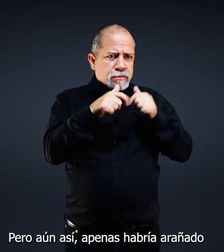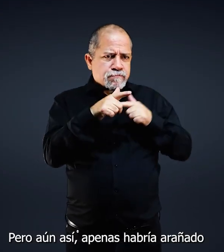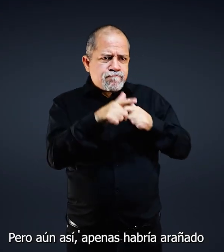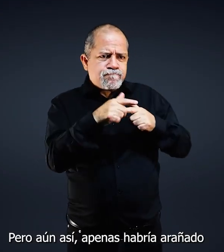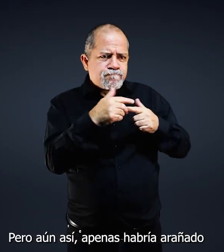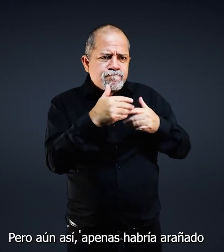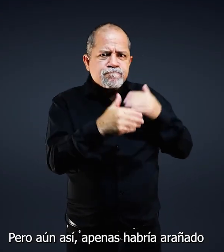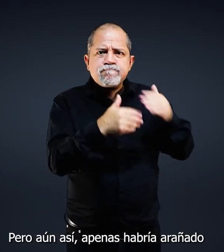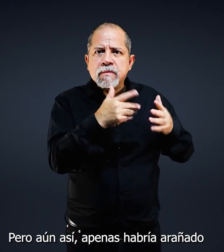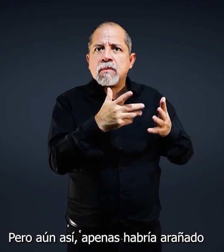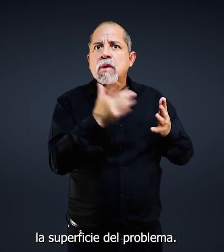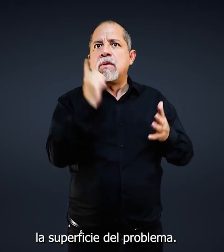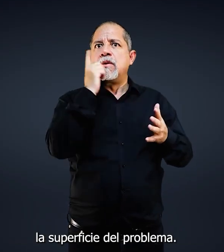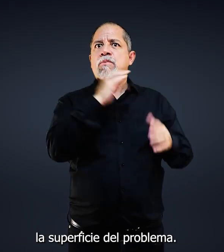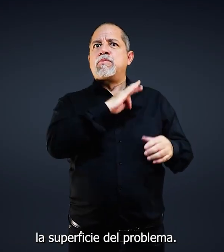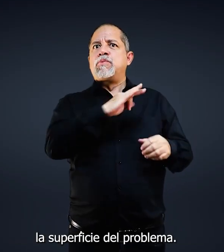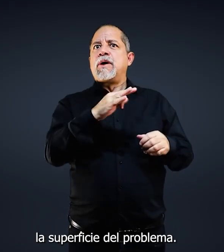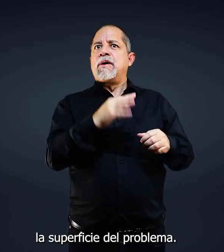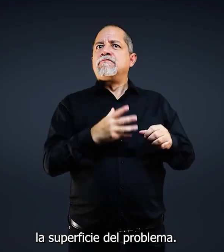se habría arañado la superficie del problema.